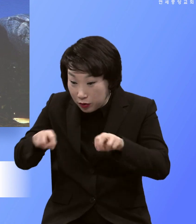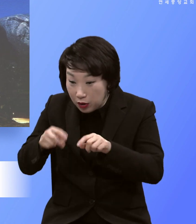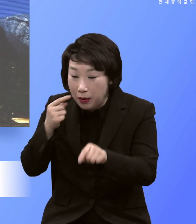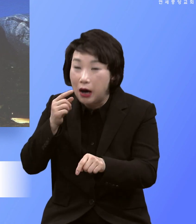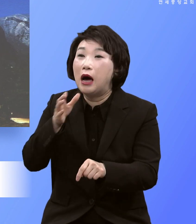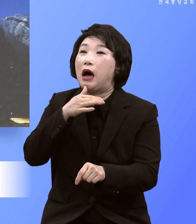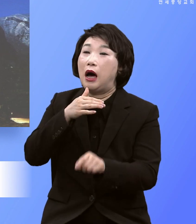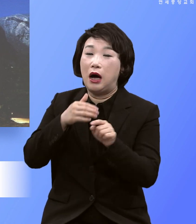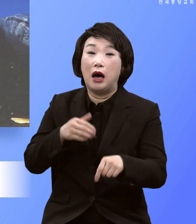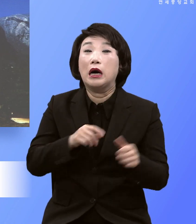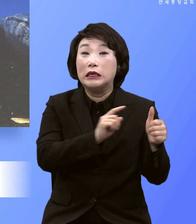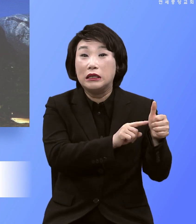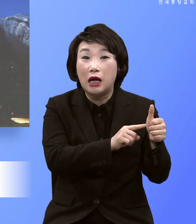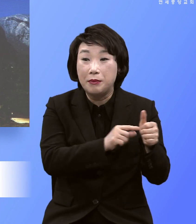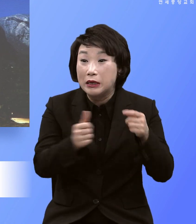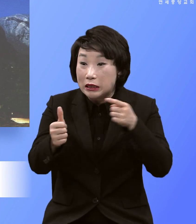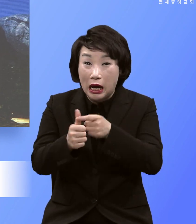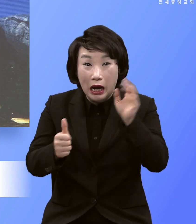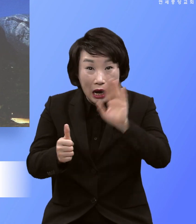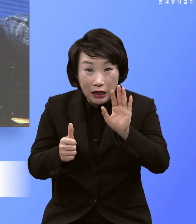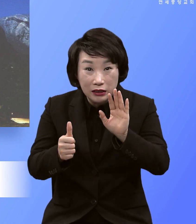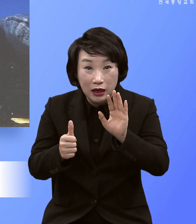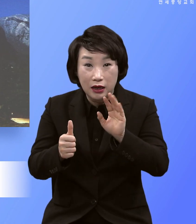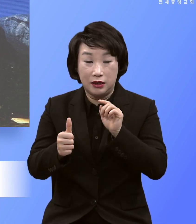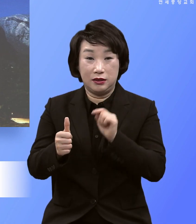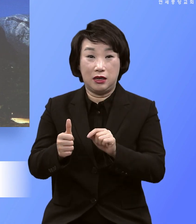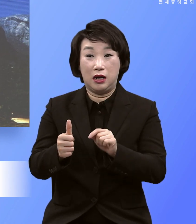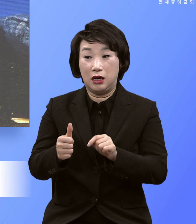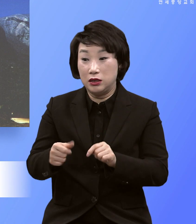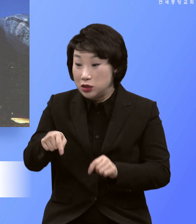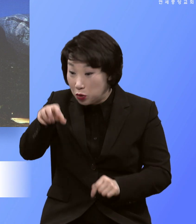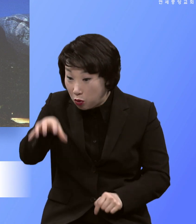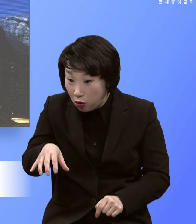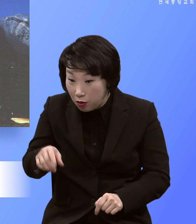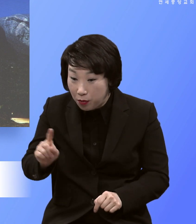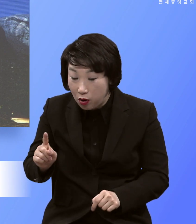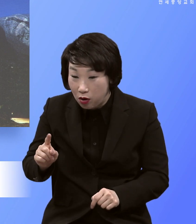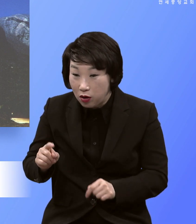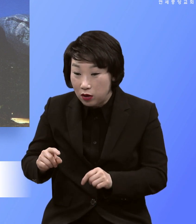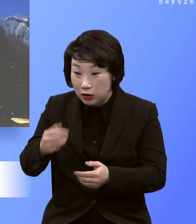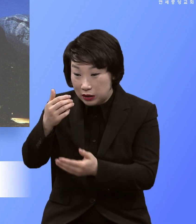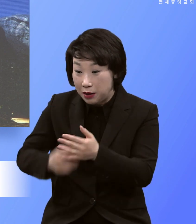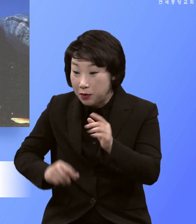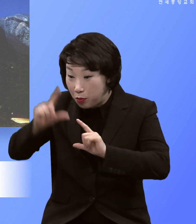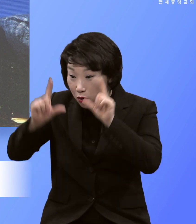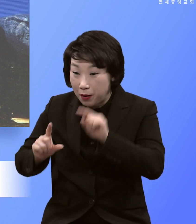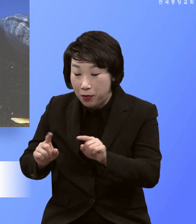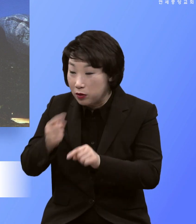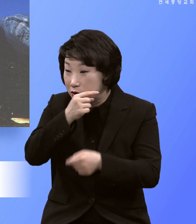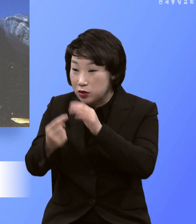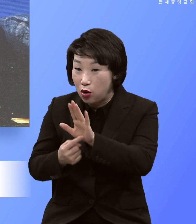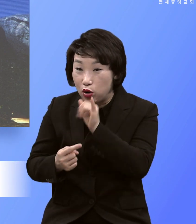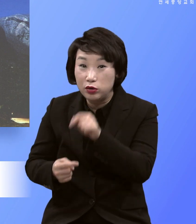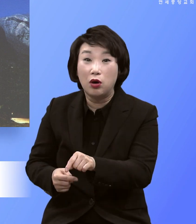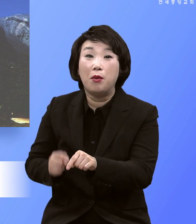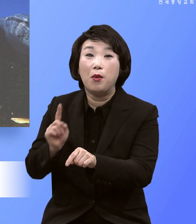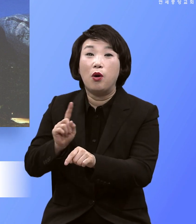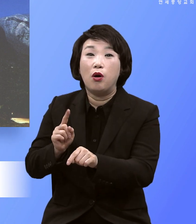이 사람이 살인한 것이 아니다. 현장에 살인한 자의 흔적이